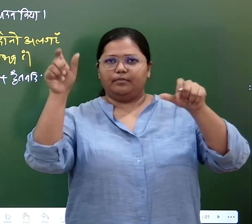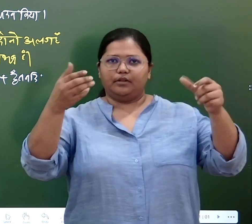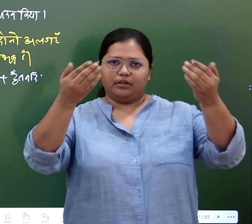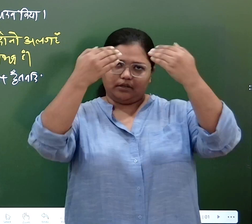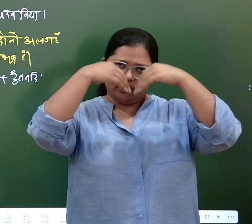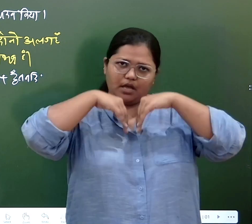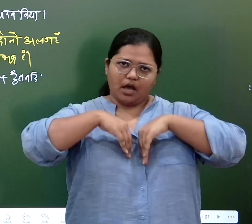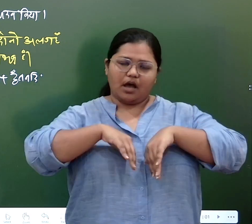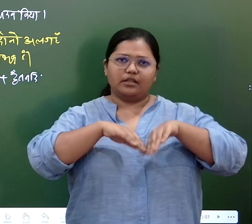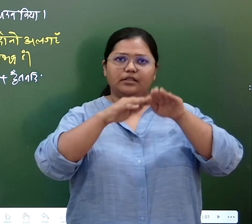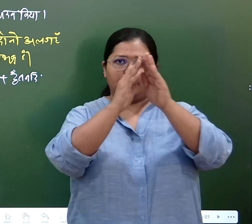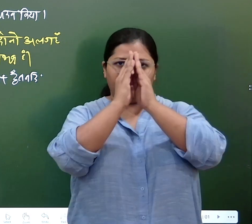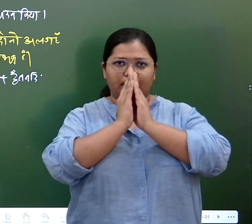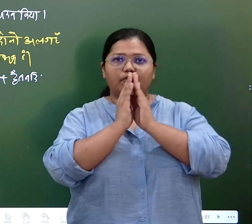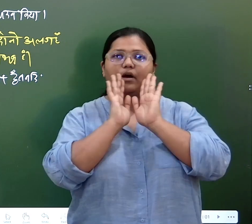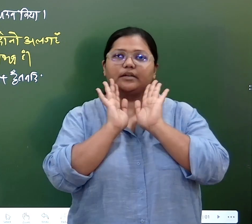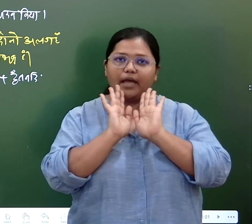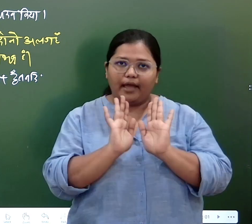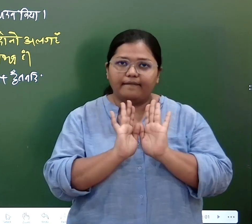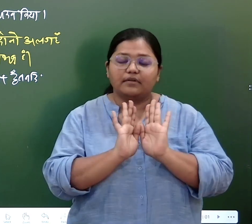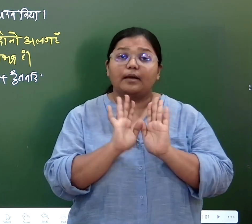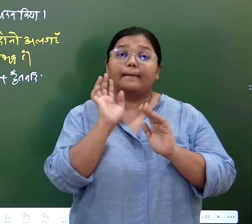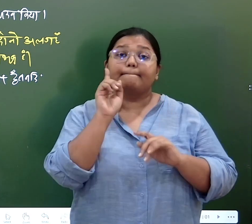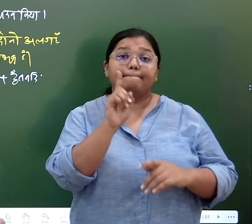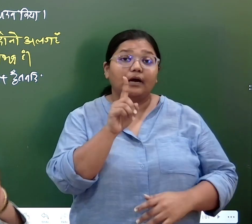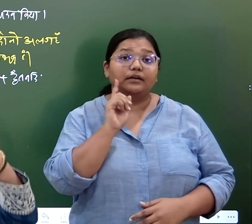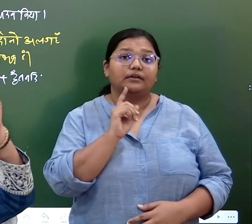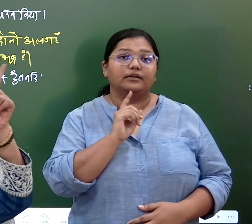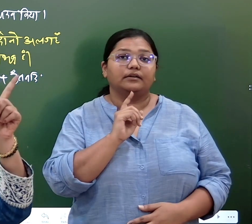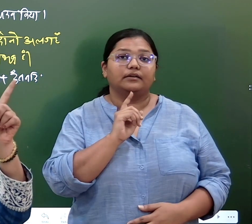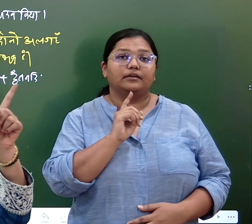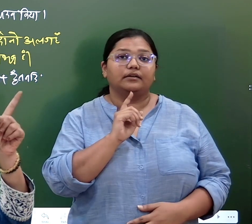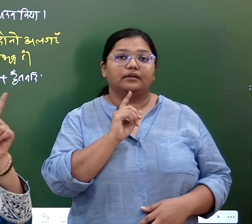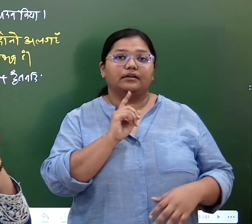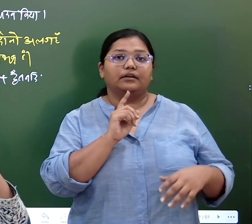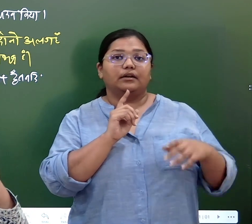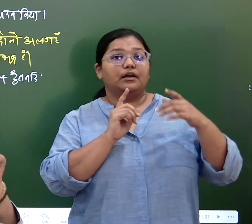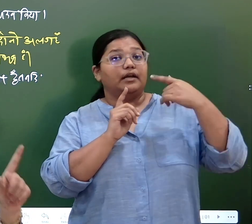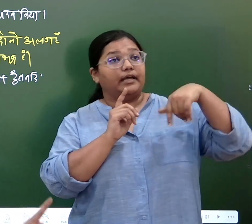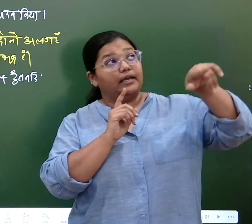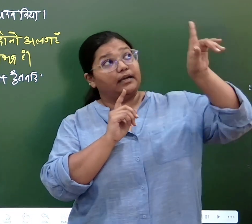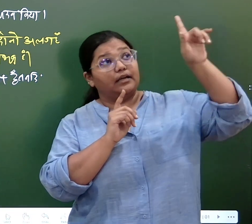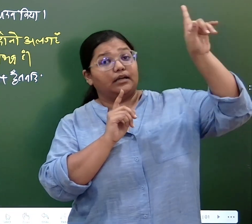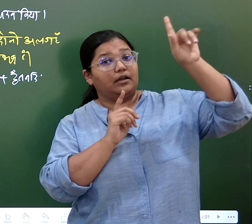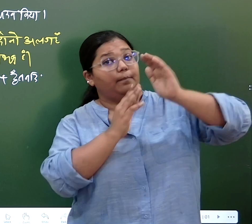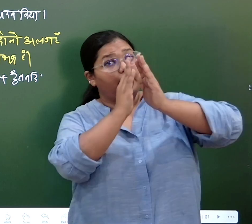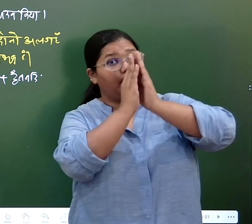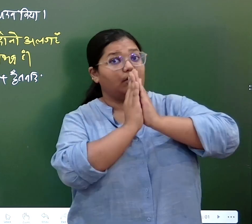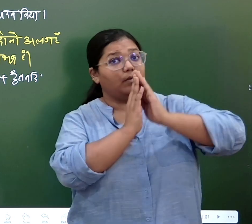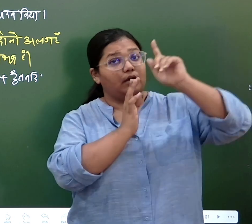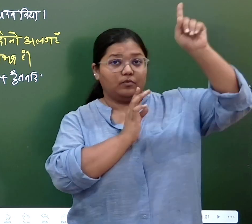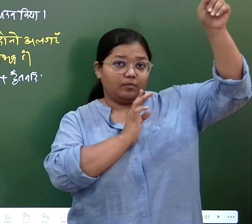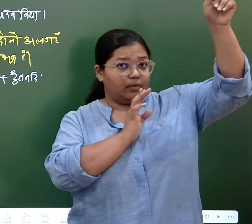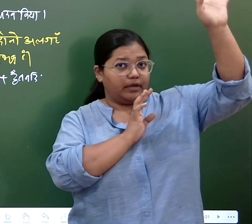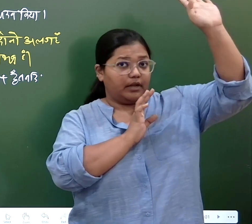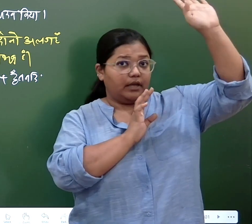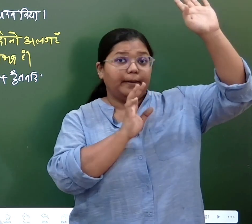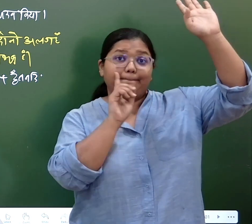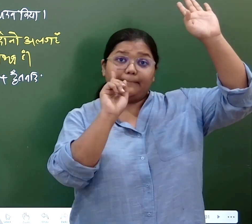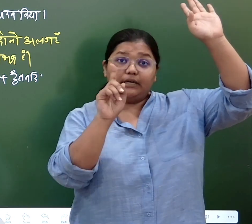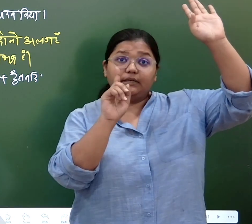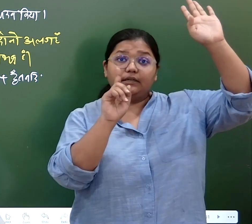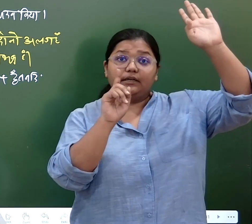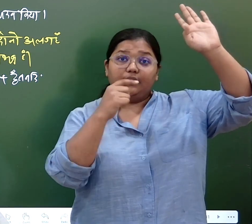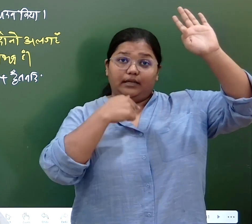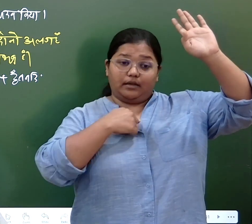ईश्वर से अलग है, हम सब में ईश्वर है लेकिन ईश्वर अलग भी है, उनका खुद का भी एक है वास्तविकता, है